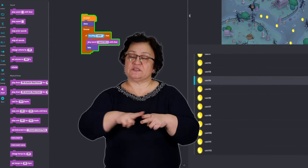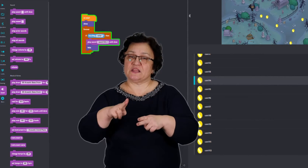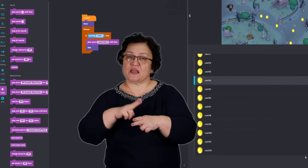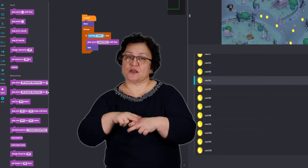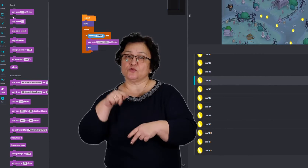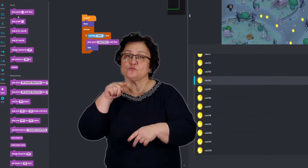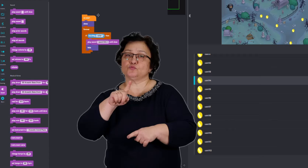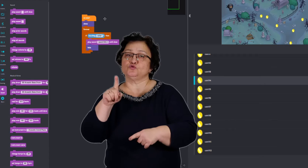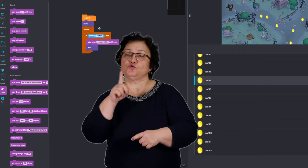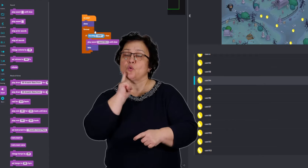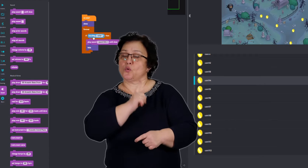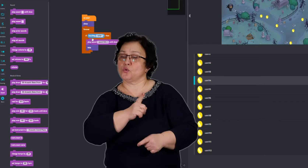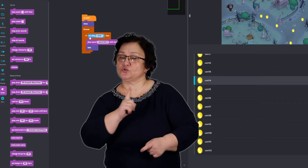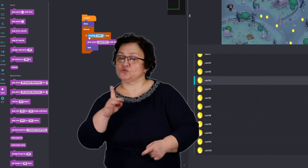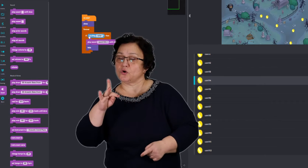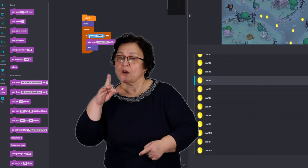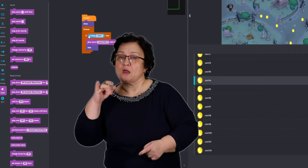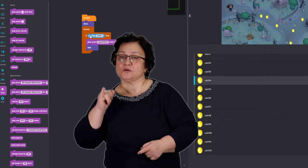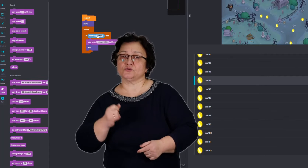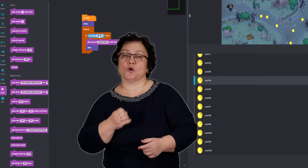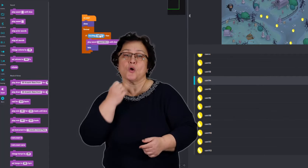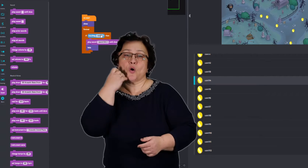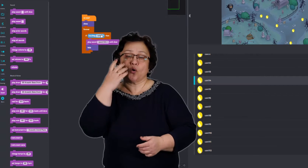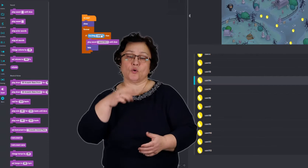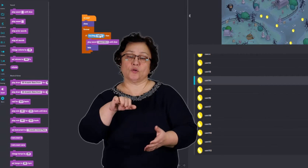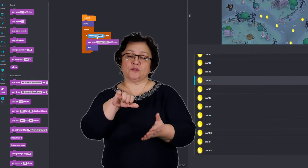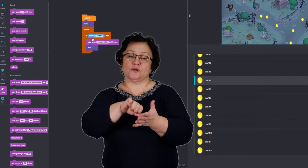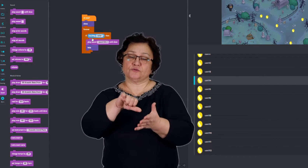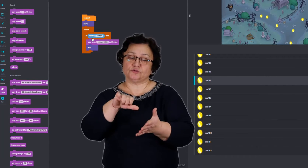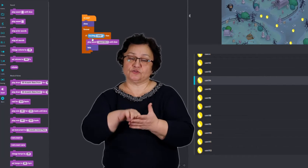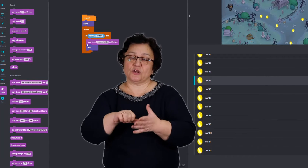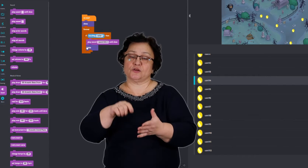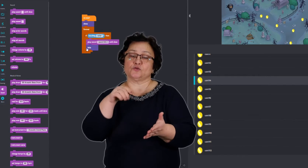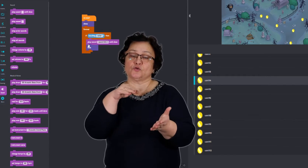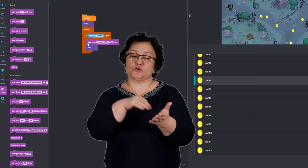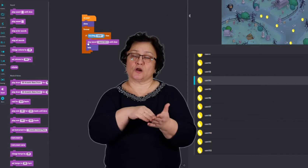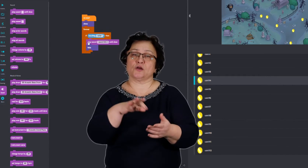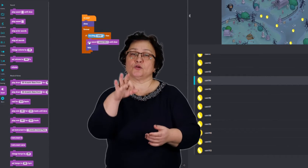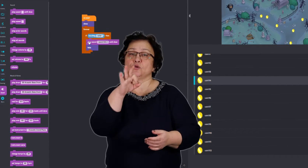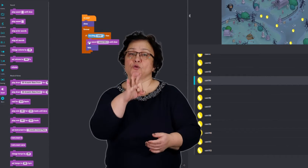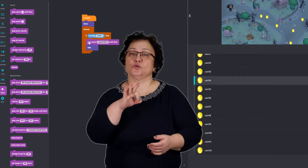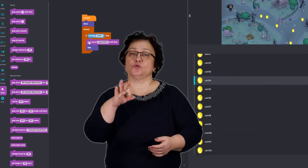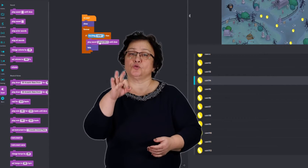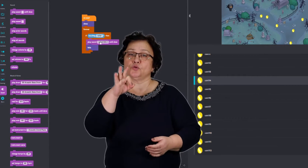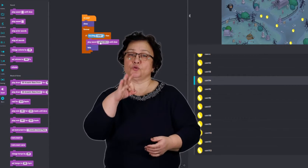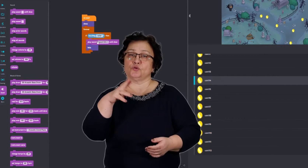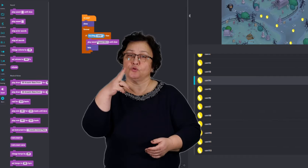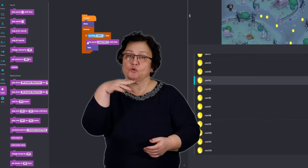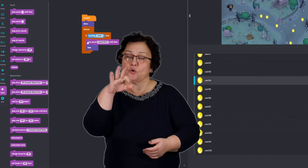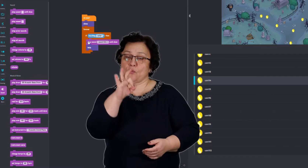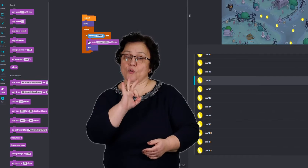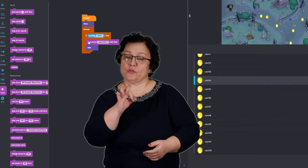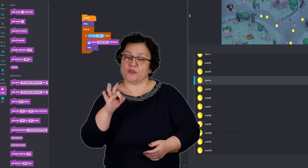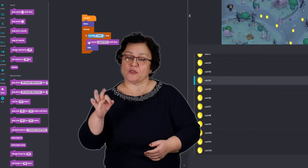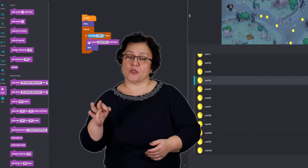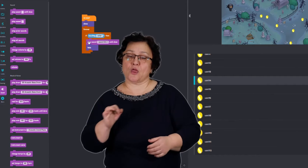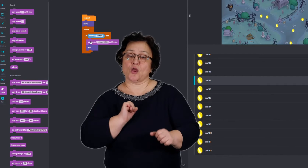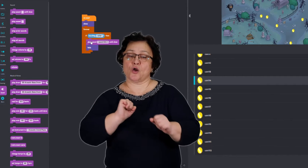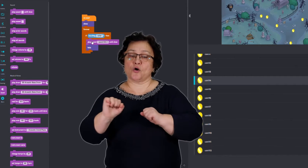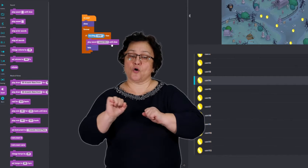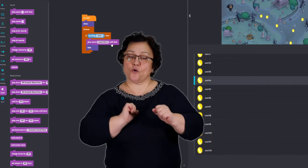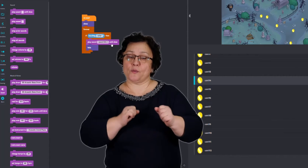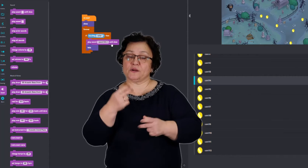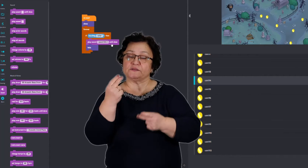що кожного разу, коли актор доторкається до монетки, в мене спочатку стоїть